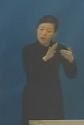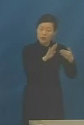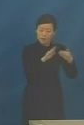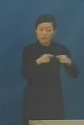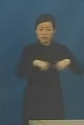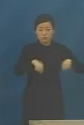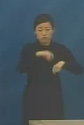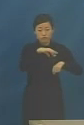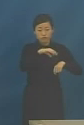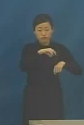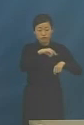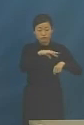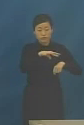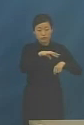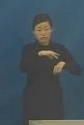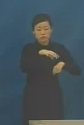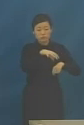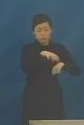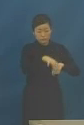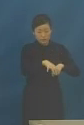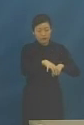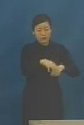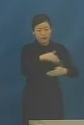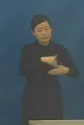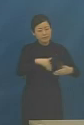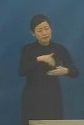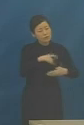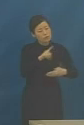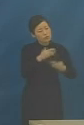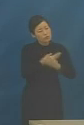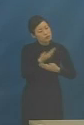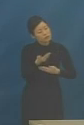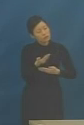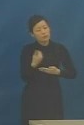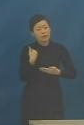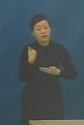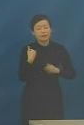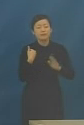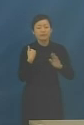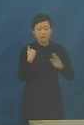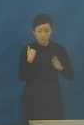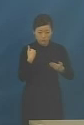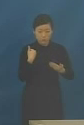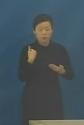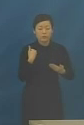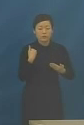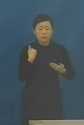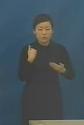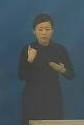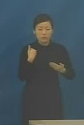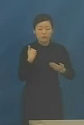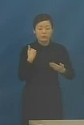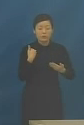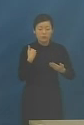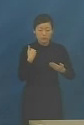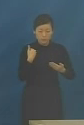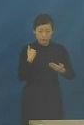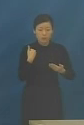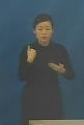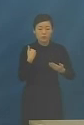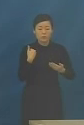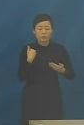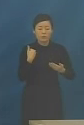えぇまぁどこまで中身があるかはちょっとわかりませんが一定の内容を示した上での